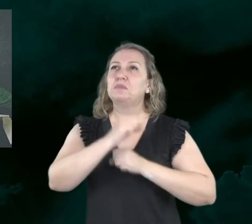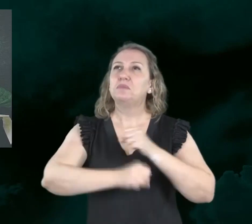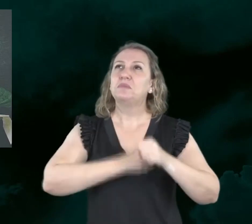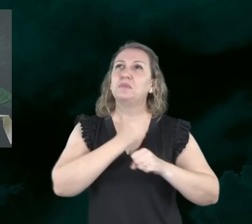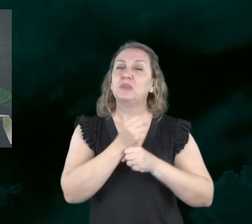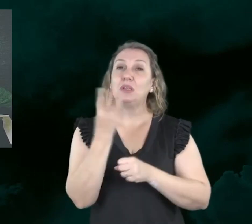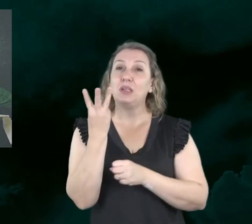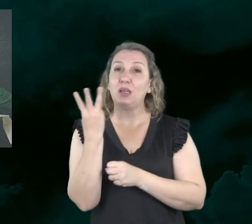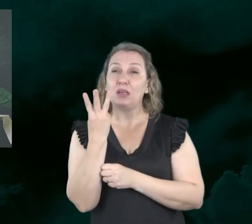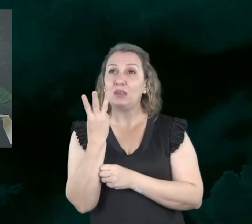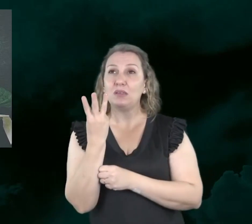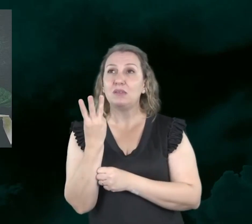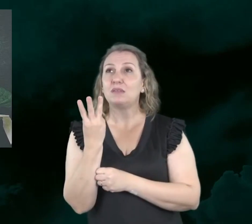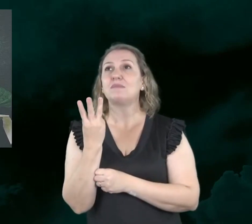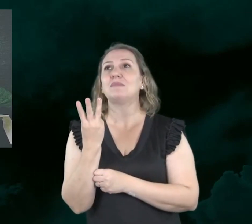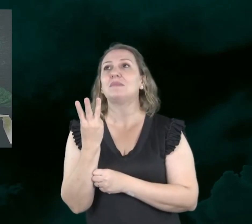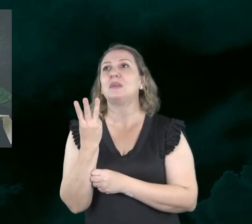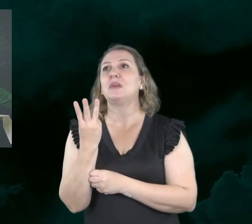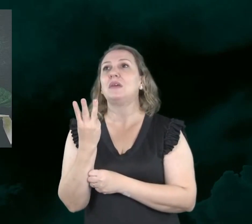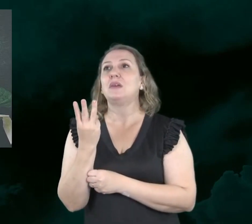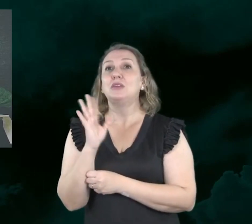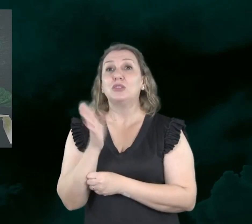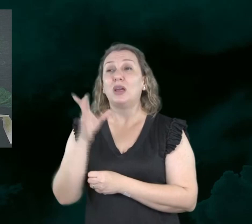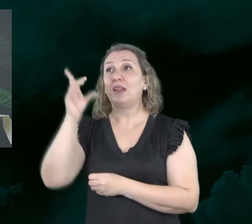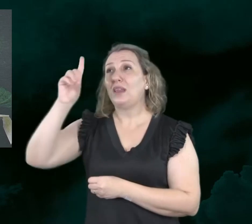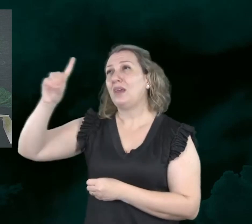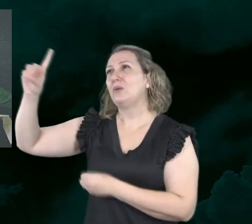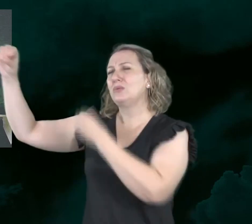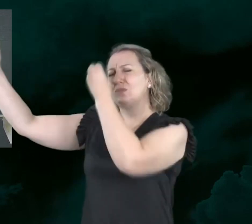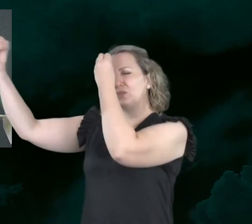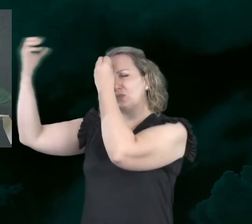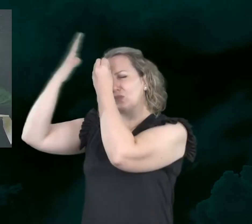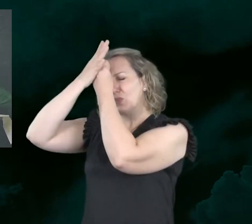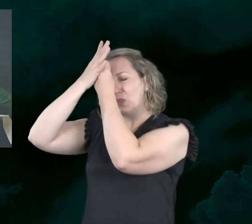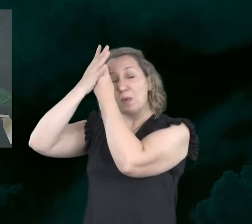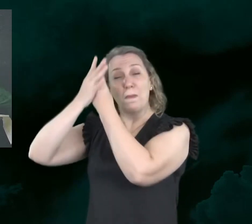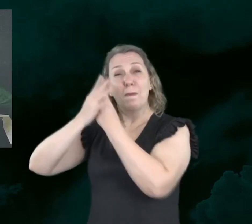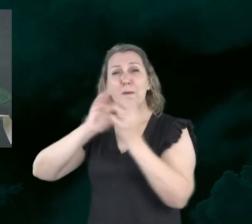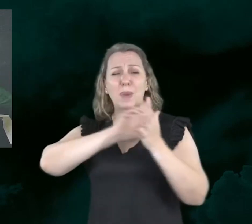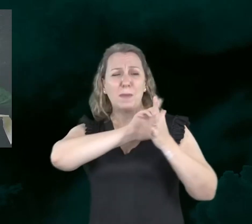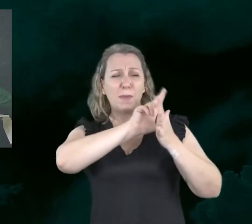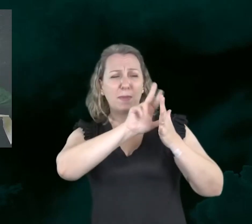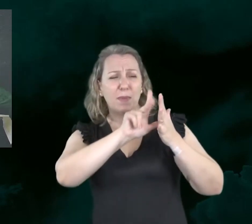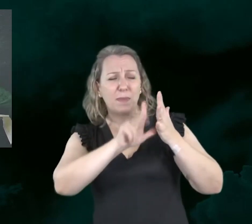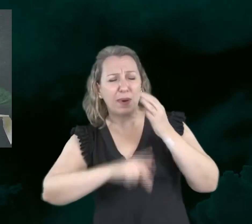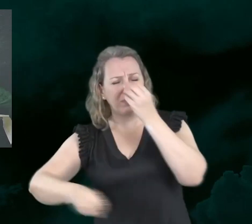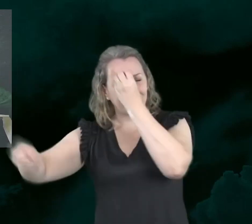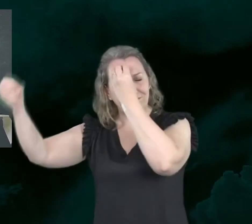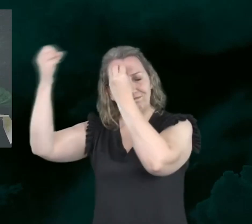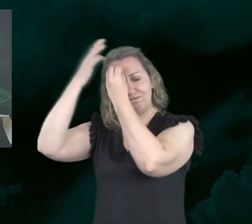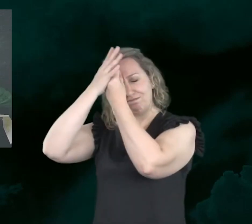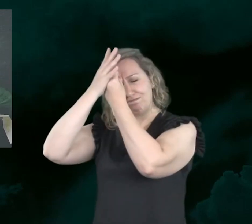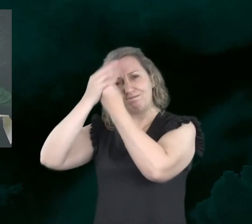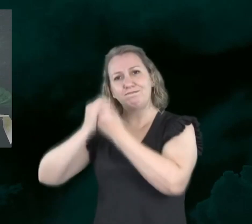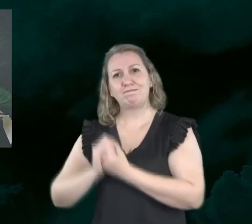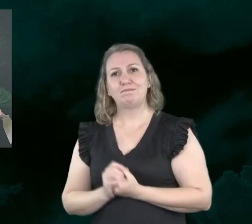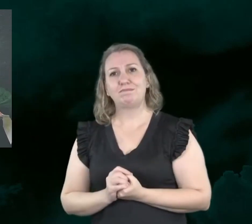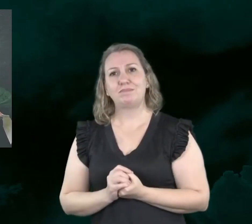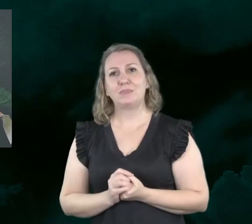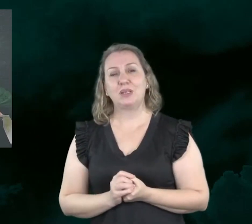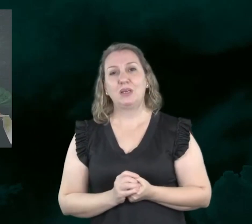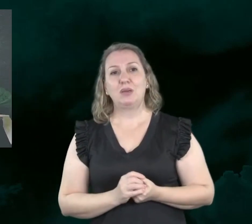Depois que o Senhor usou o irmão Dong para estabelecer um fundamento tão sólido aqui, na obra de